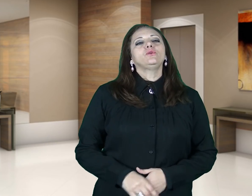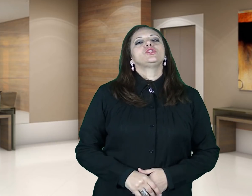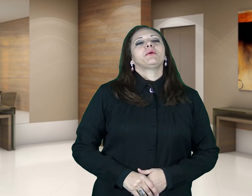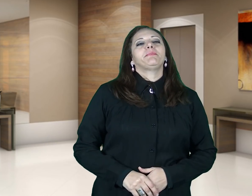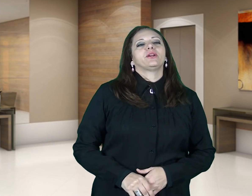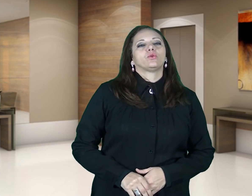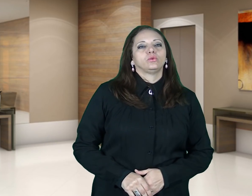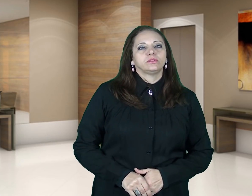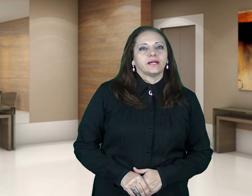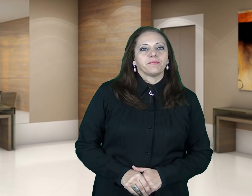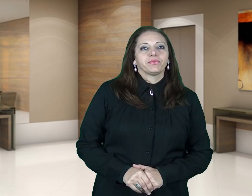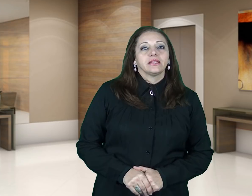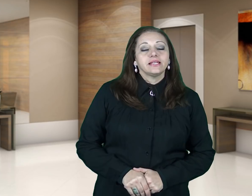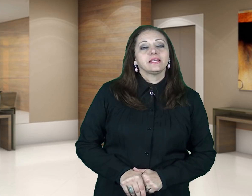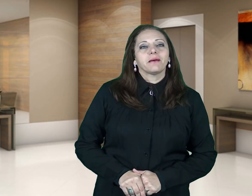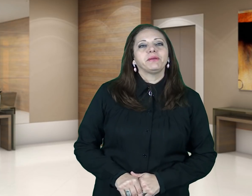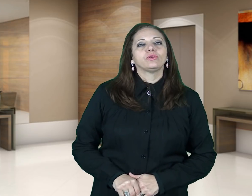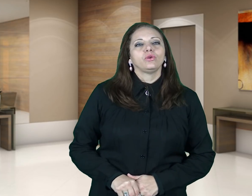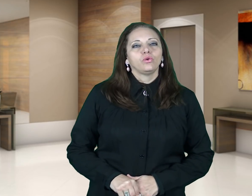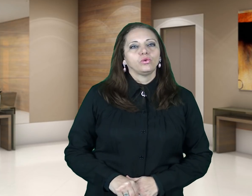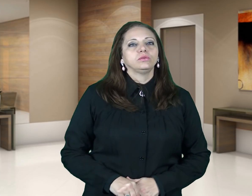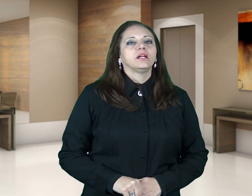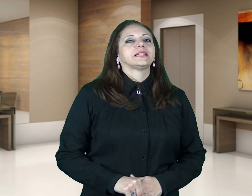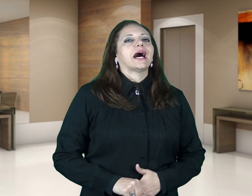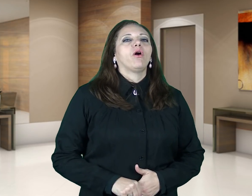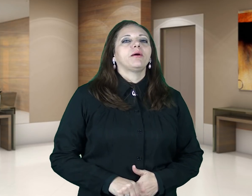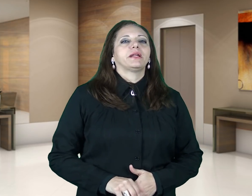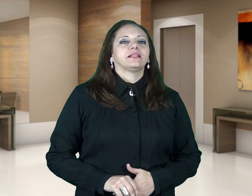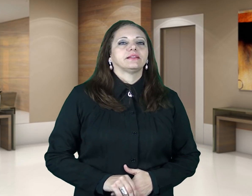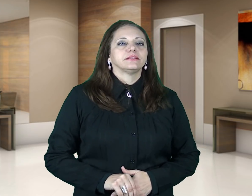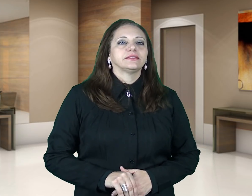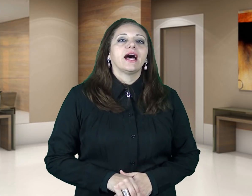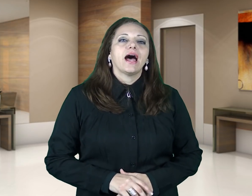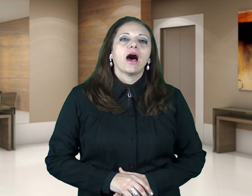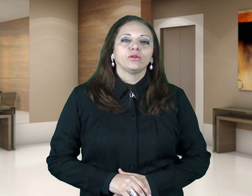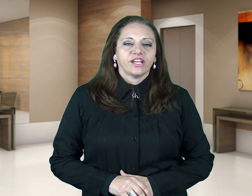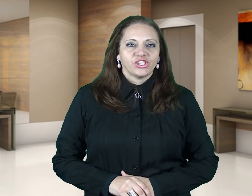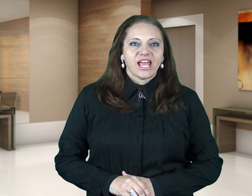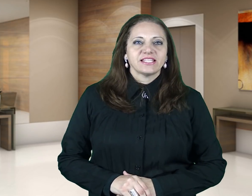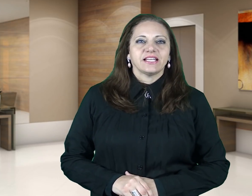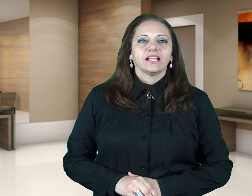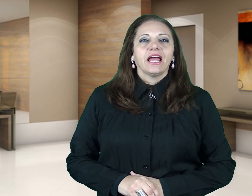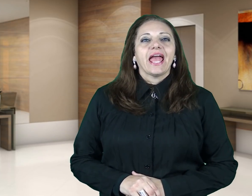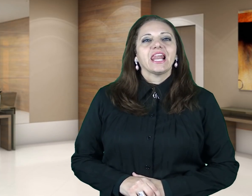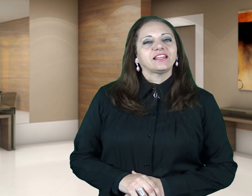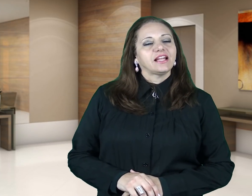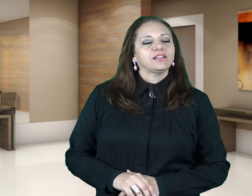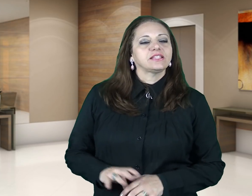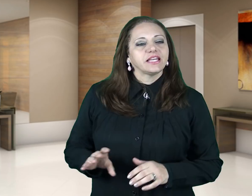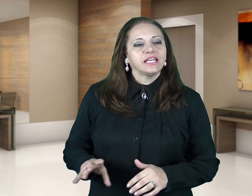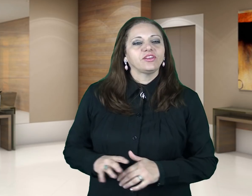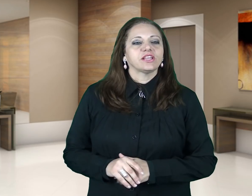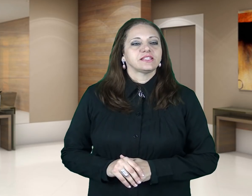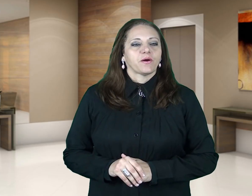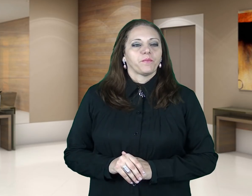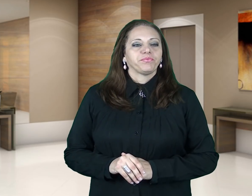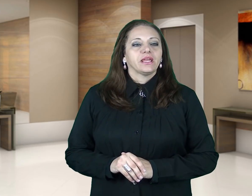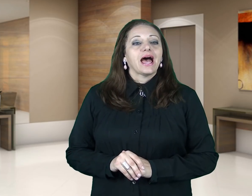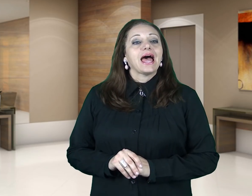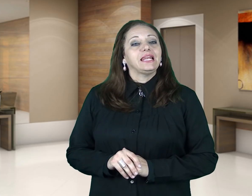A penúltima pergunta desse capítulo 1 da obra da Audrey Gesser, ela trata da seguinte questão: